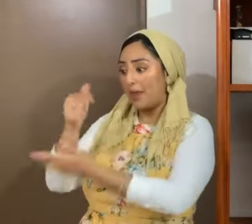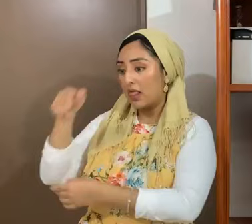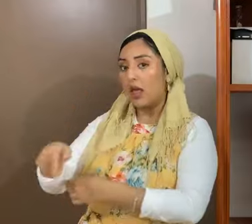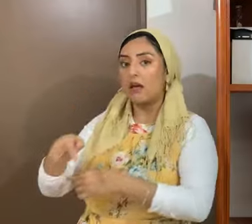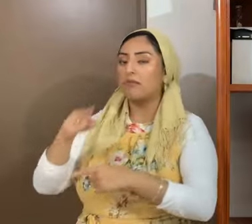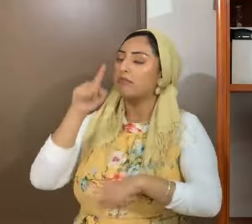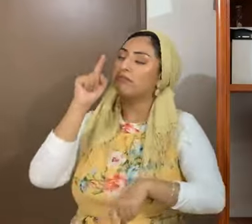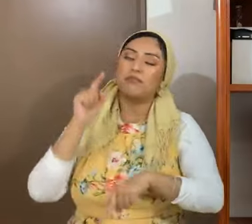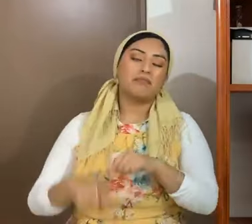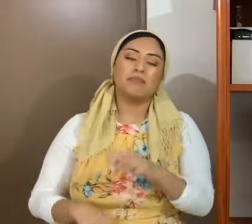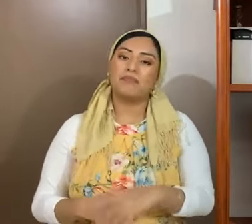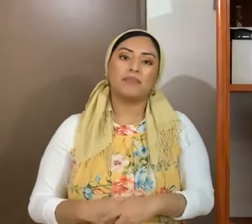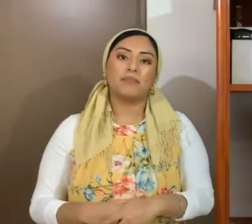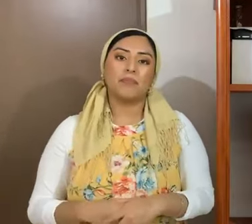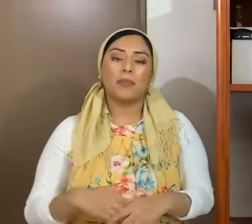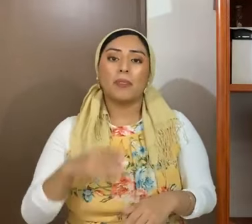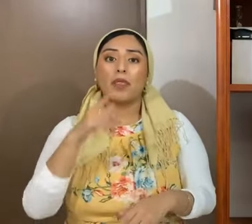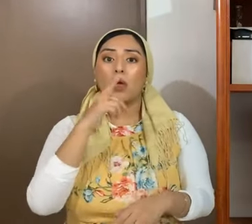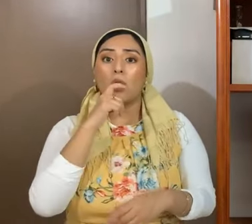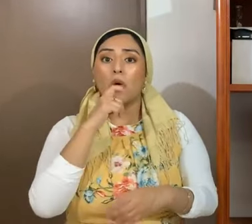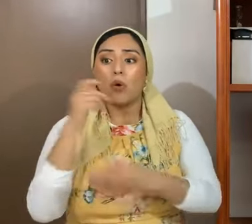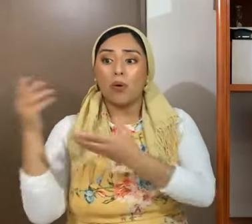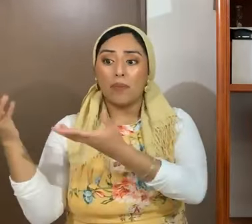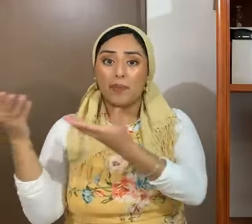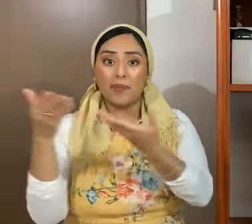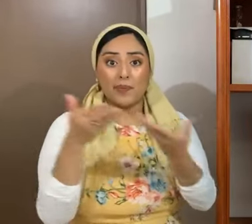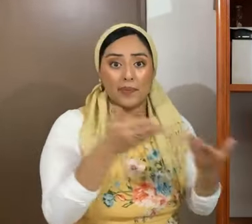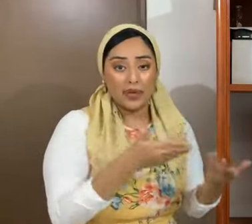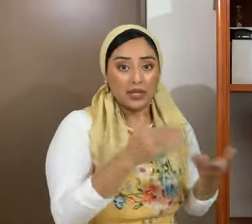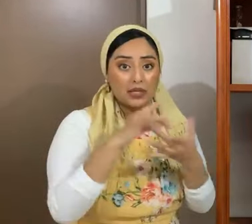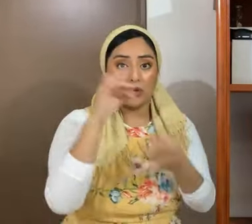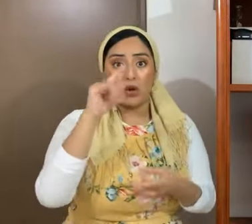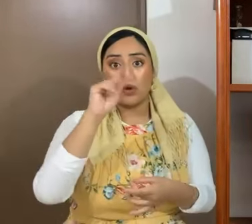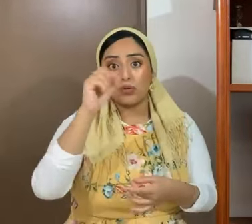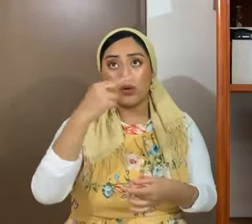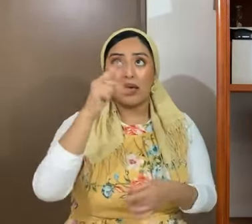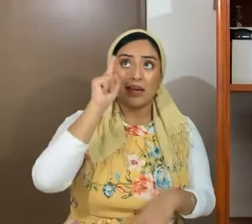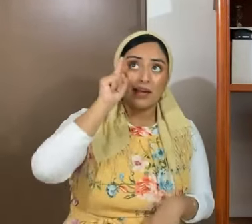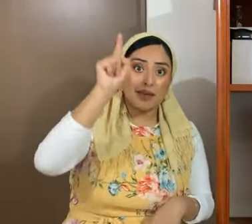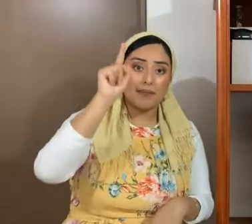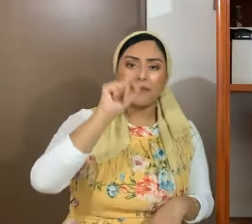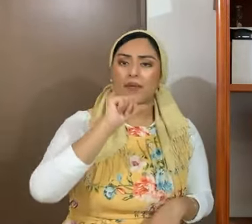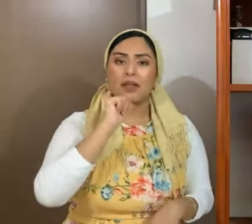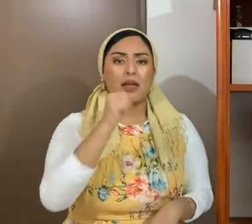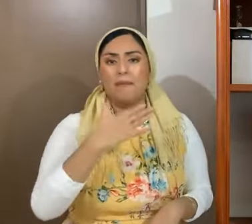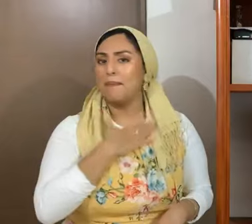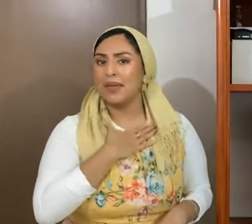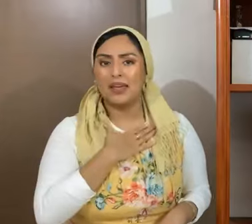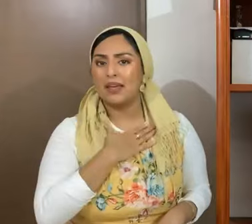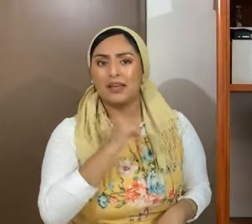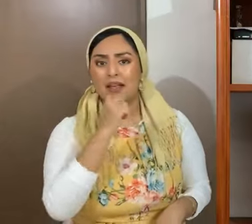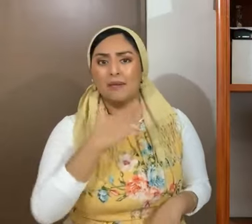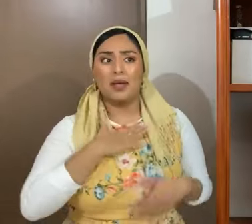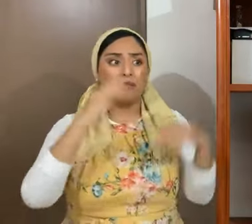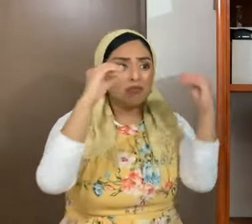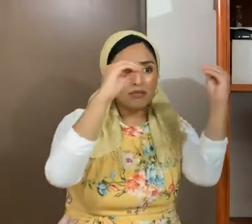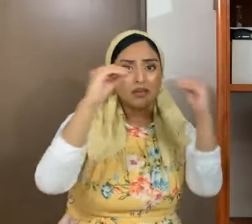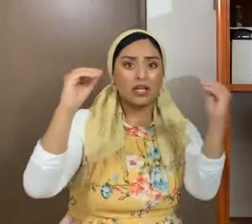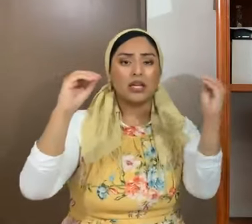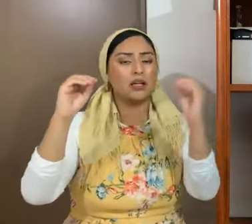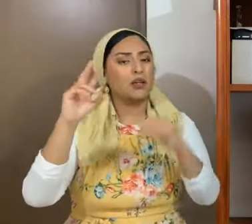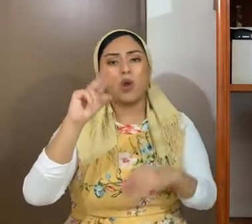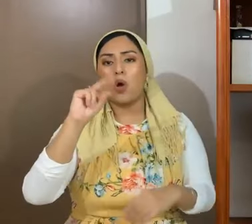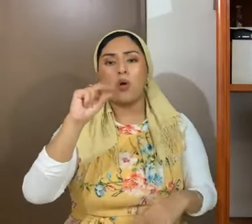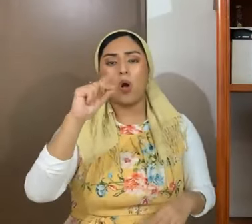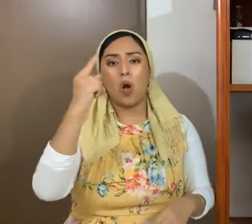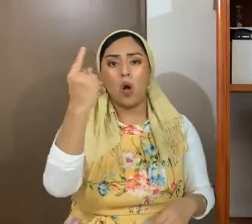Es imposible, porque quien trae a las almas a la Torah es Él, no somos nosotros, no es mi ministración, no es nada